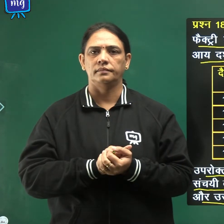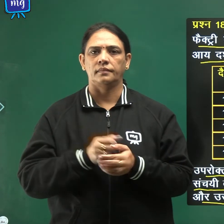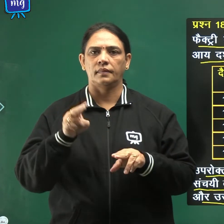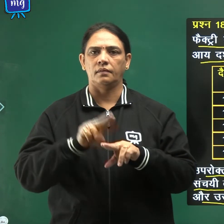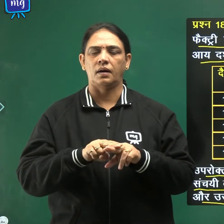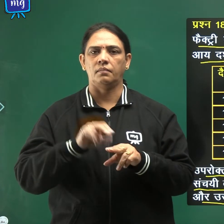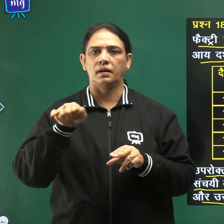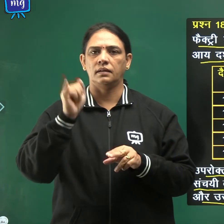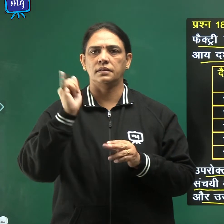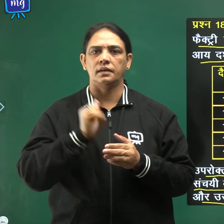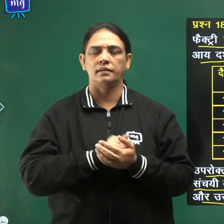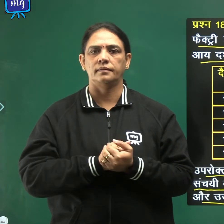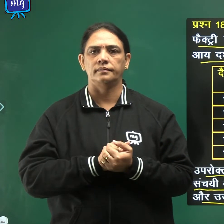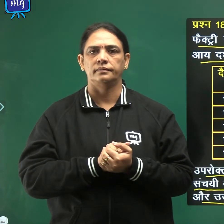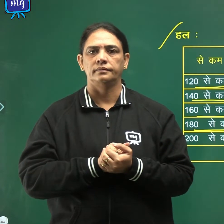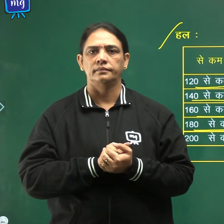बारंबारता 6।